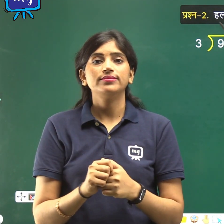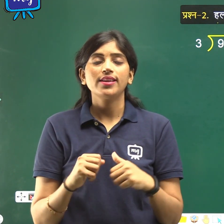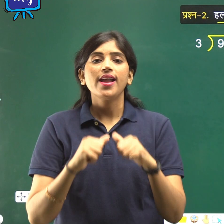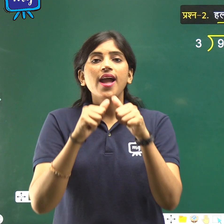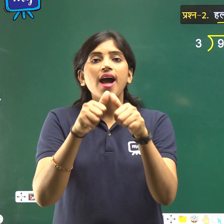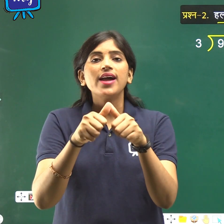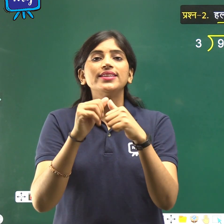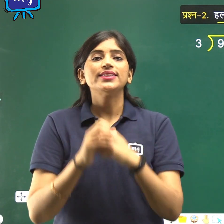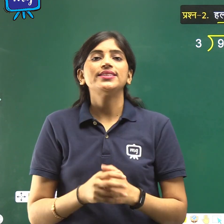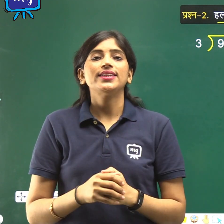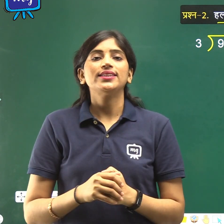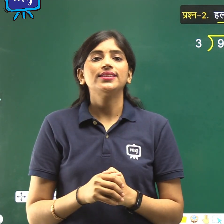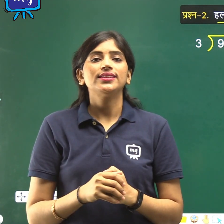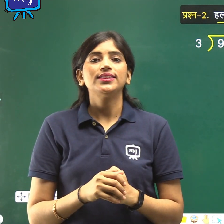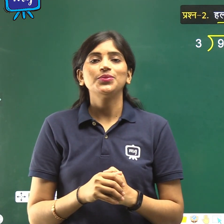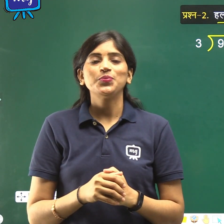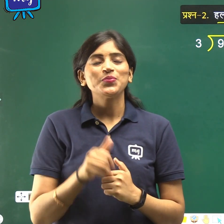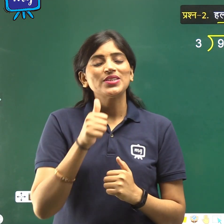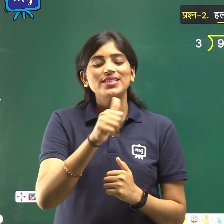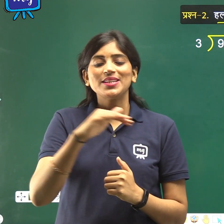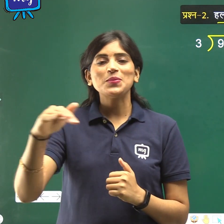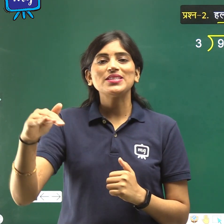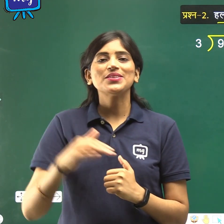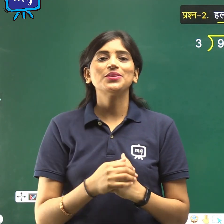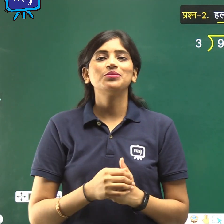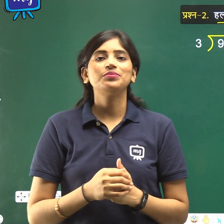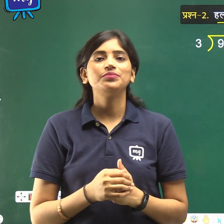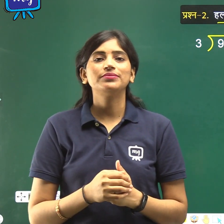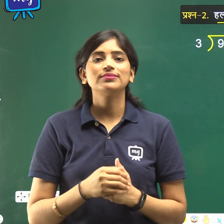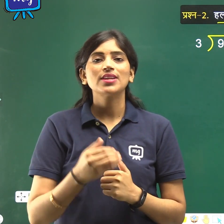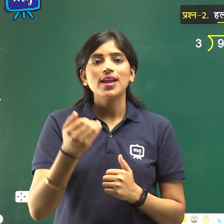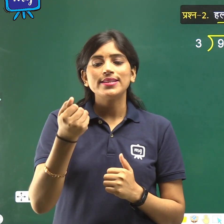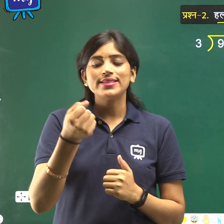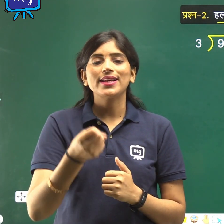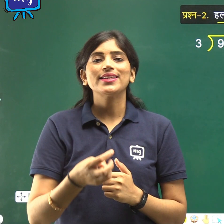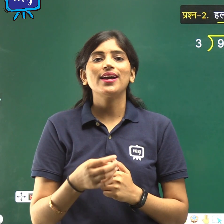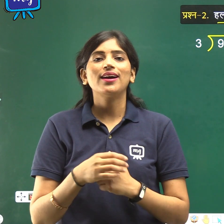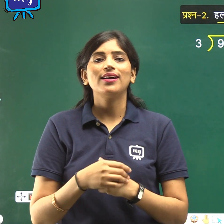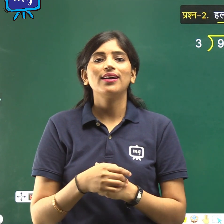हल कीजिए। ठीक है बच्चों, संख्या